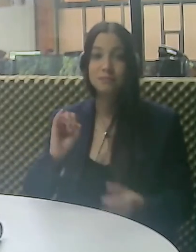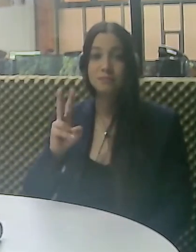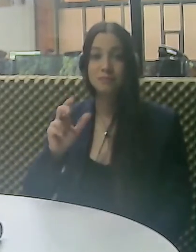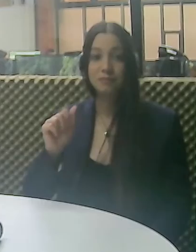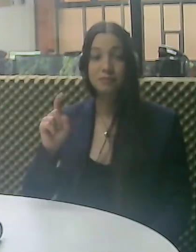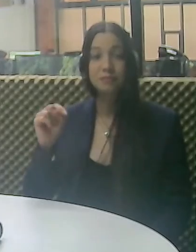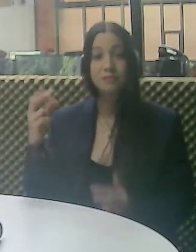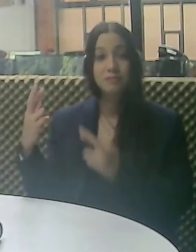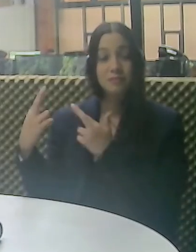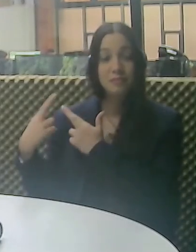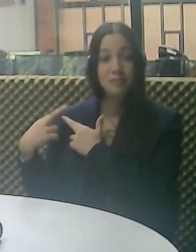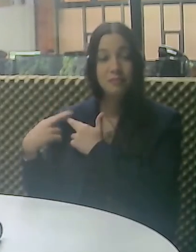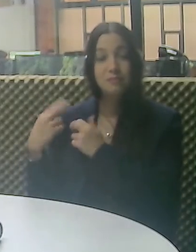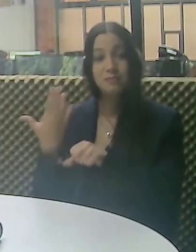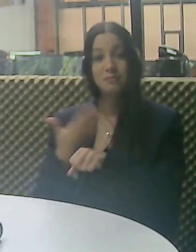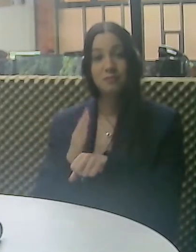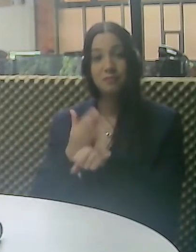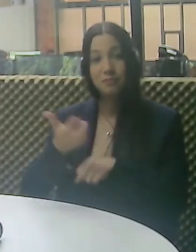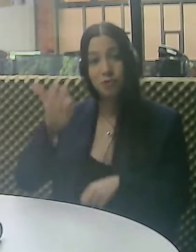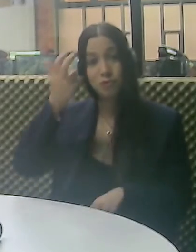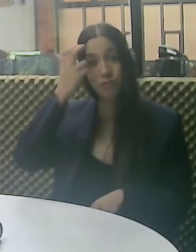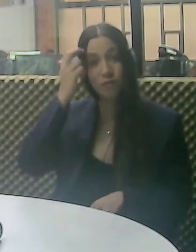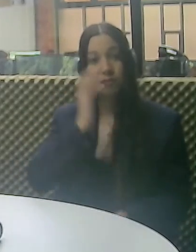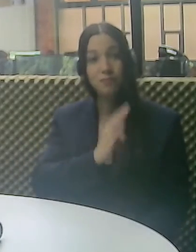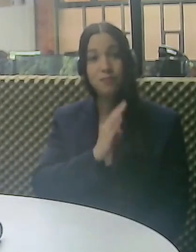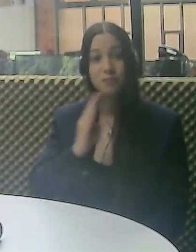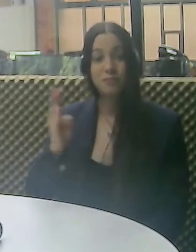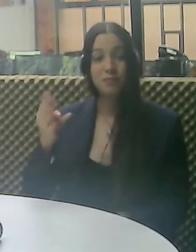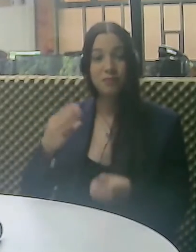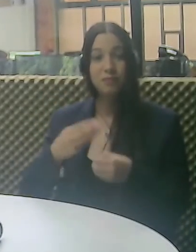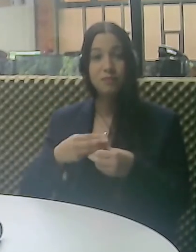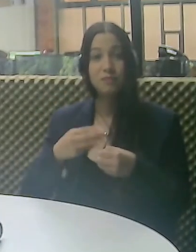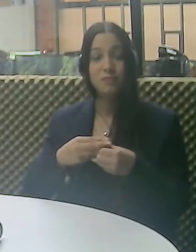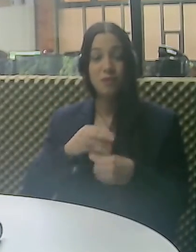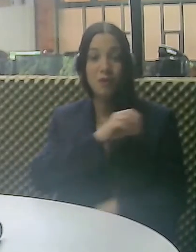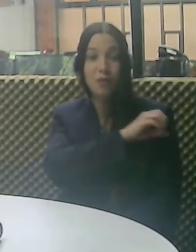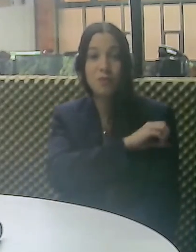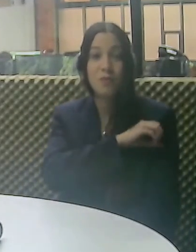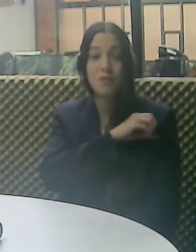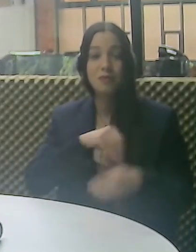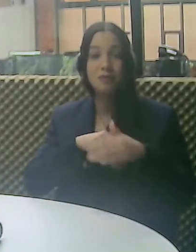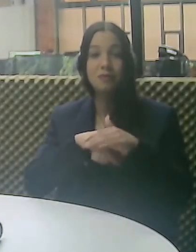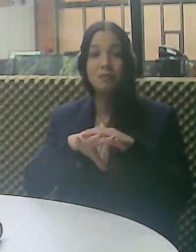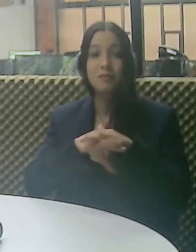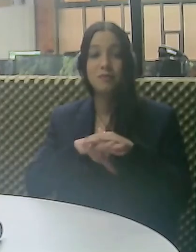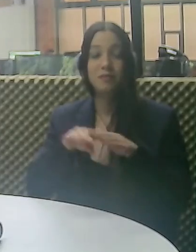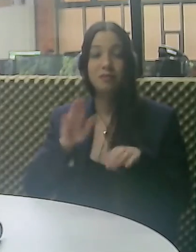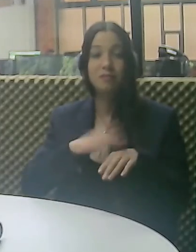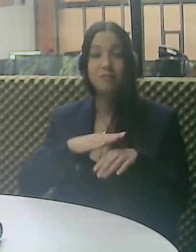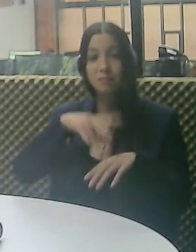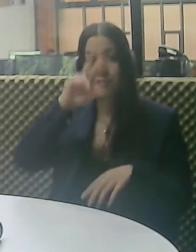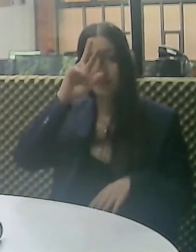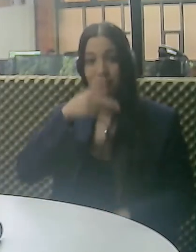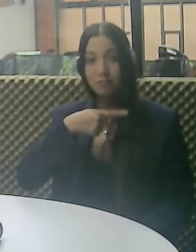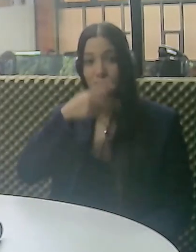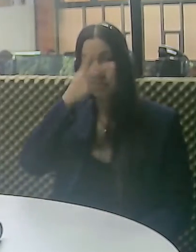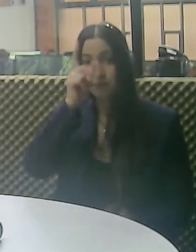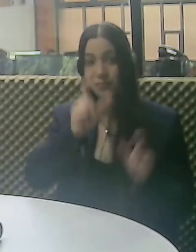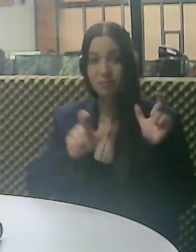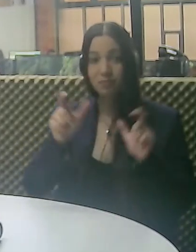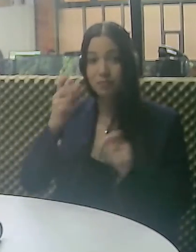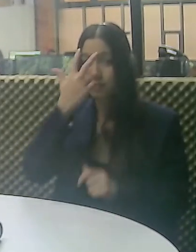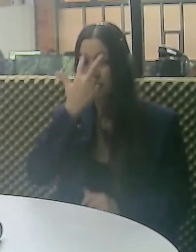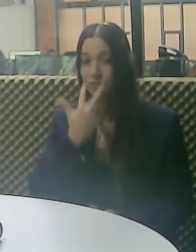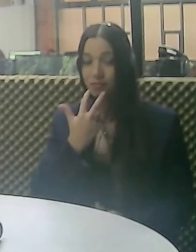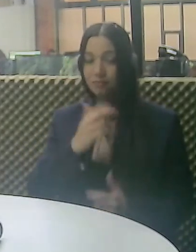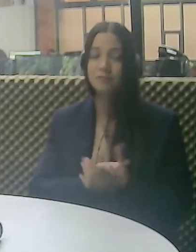que é responsável pelas atividades culturais na Biblioteca Municipal, a oficina de Braille traz autonomia para as pessoas com